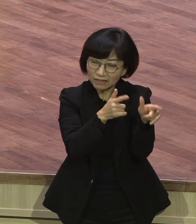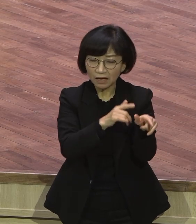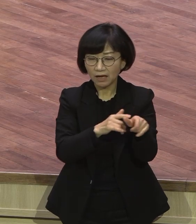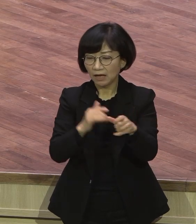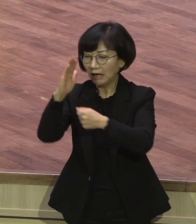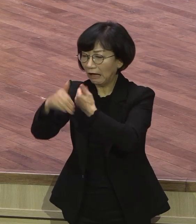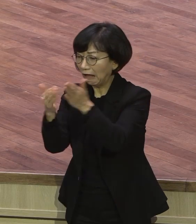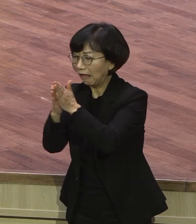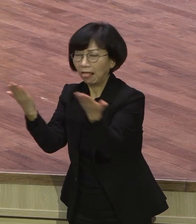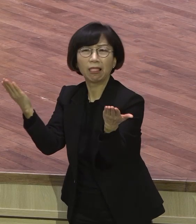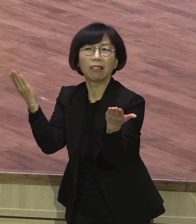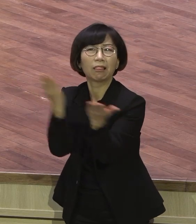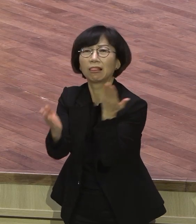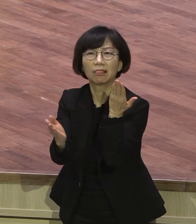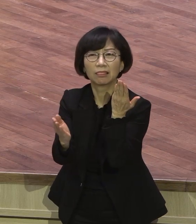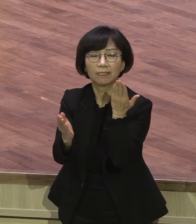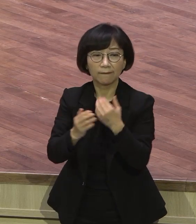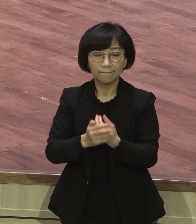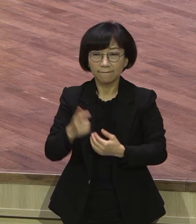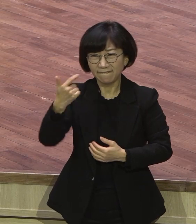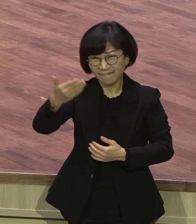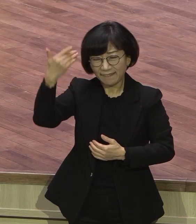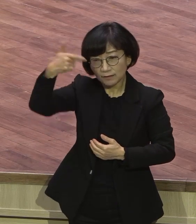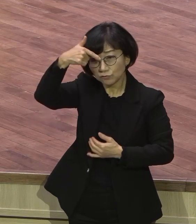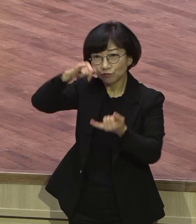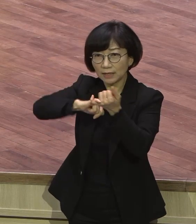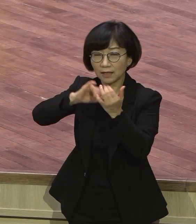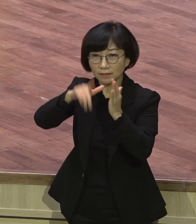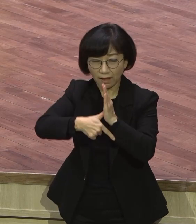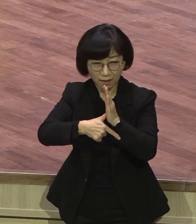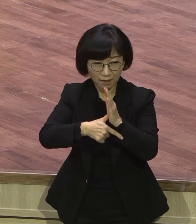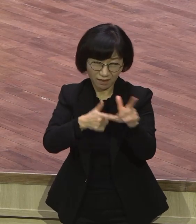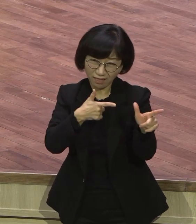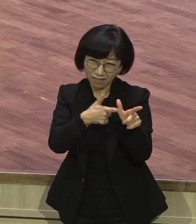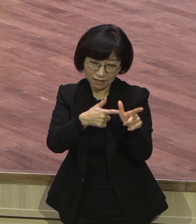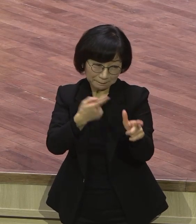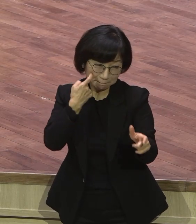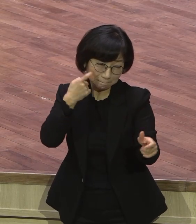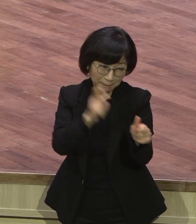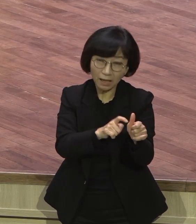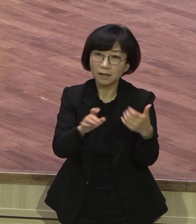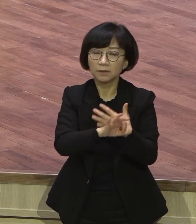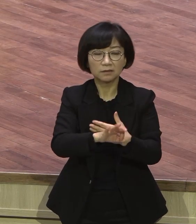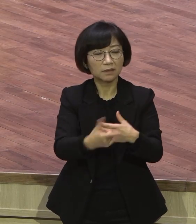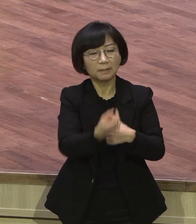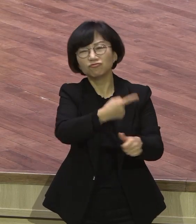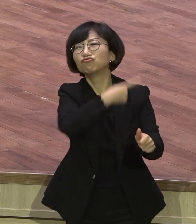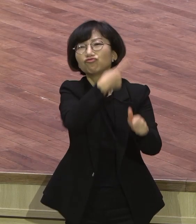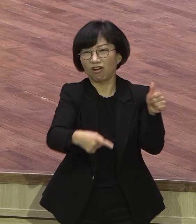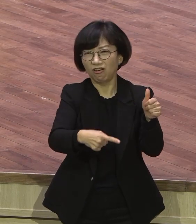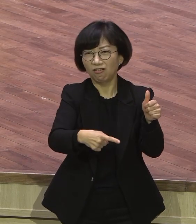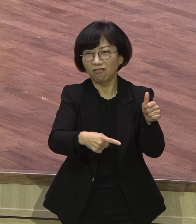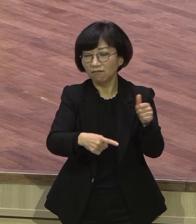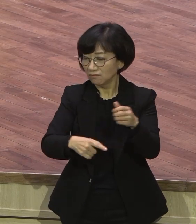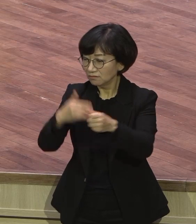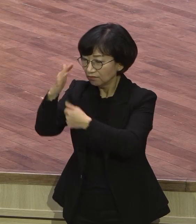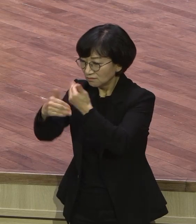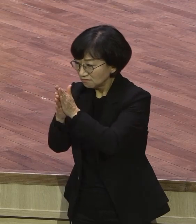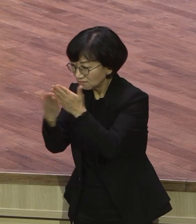구약시대에 이 동성애 첫 죽이냐 그 자리에서 바로 죽여를 했어요 동성애 성경적이